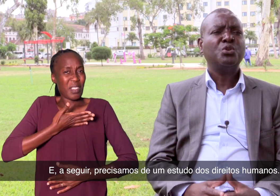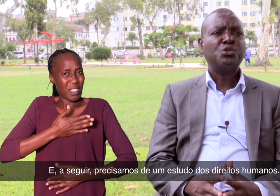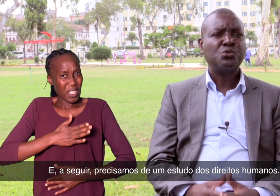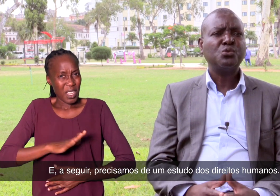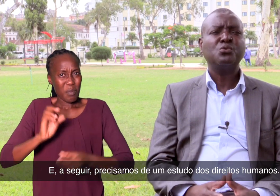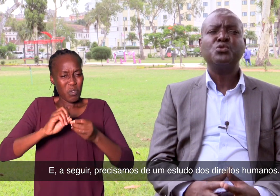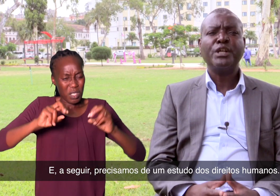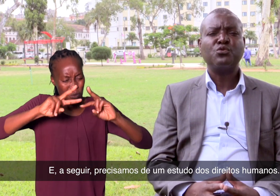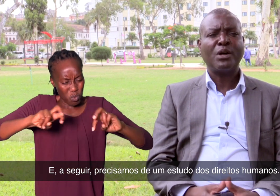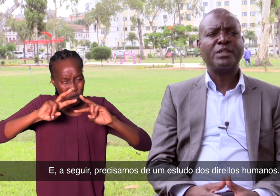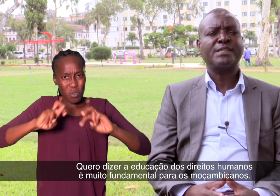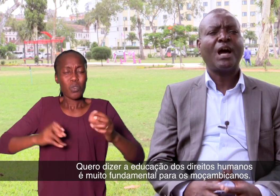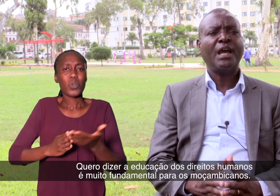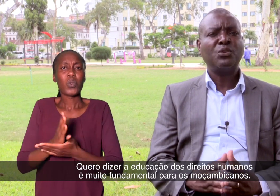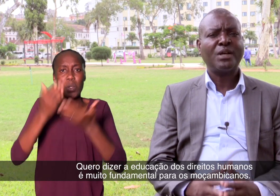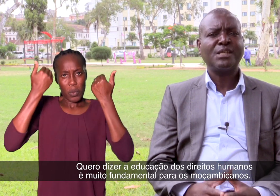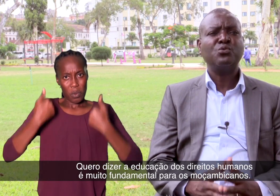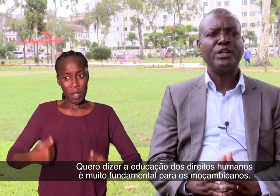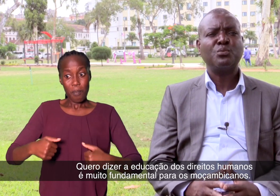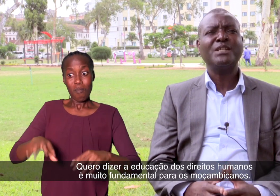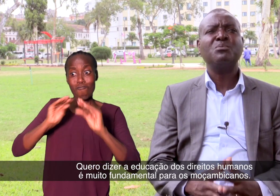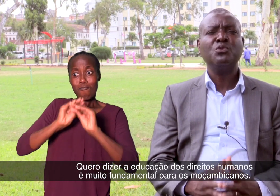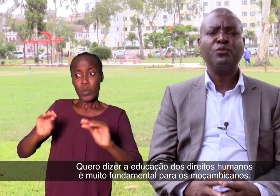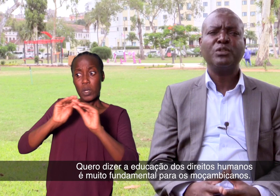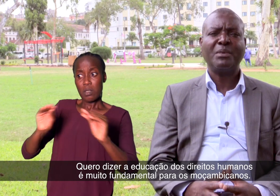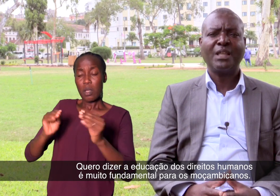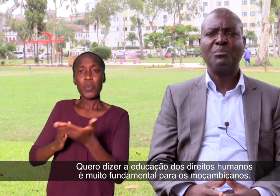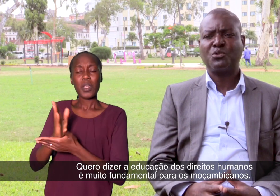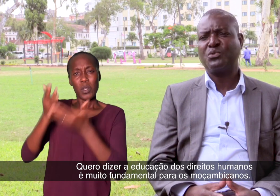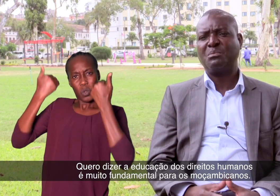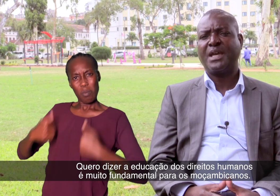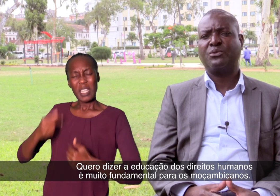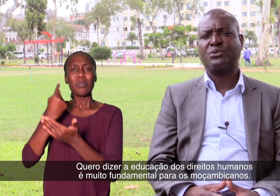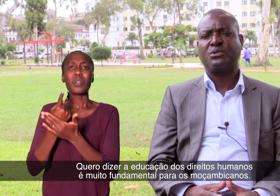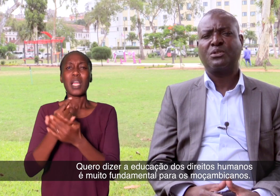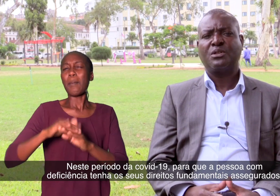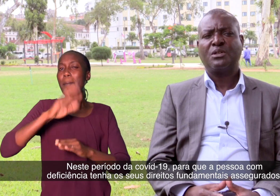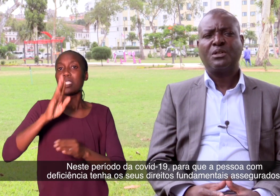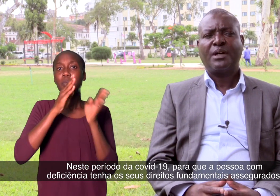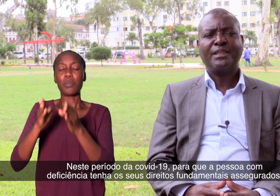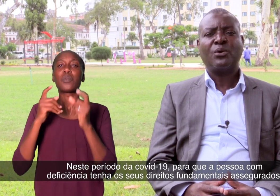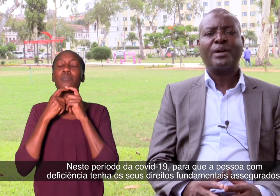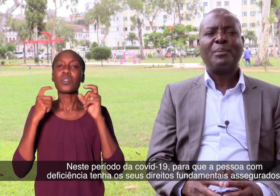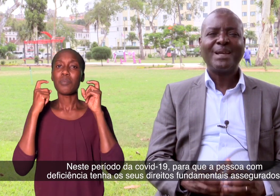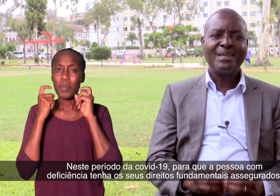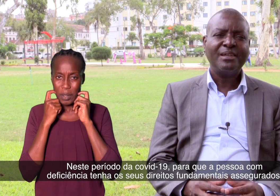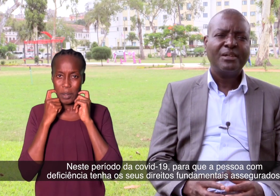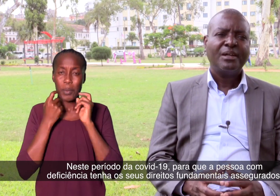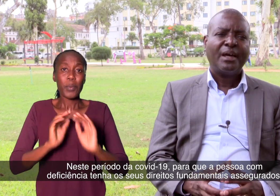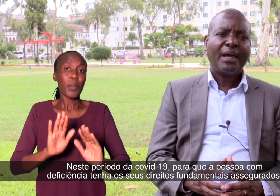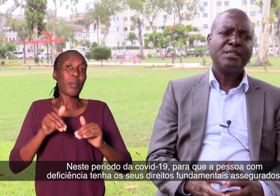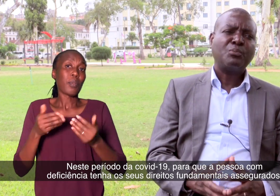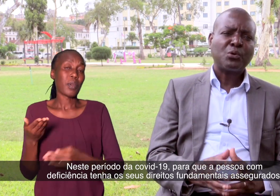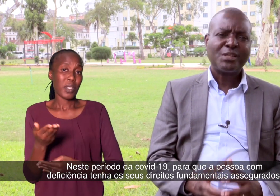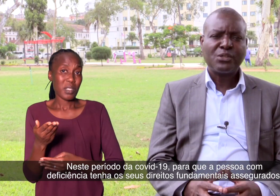um estudo dos direitos humanos. Quer dizer, a educação dos direitos humanos é muito fundamental para os moçambicanos. Então, para que